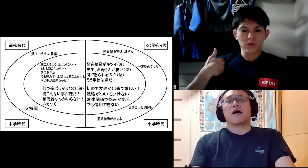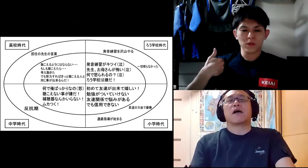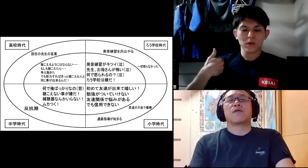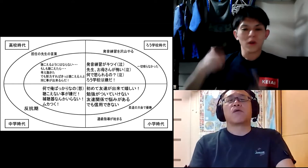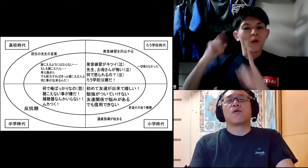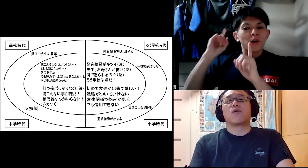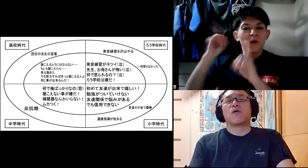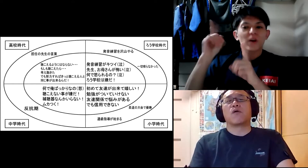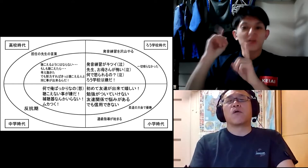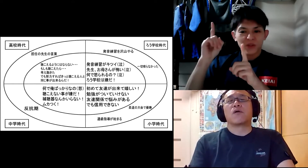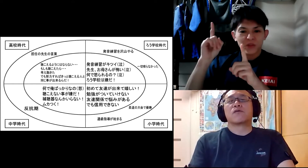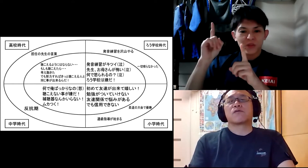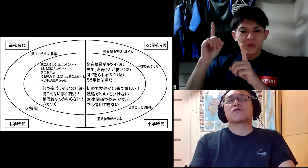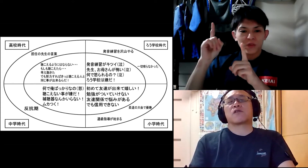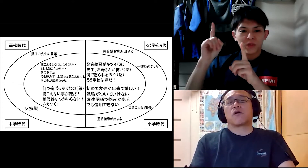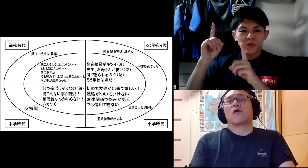努力すれば